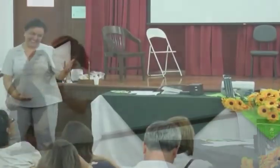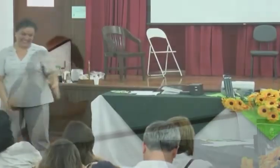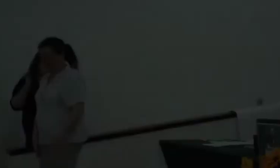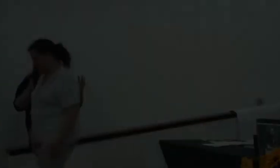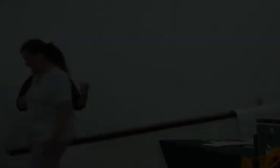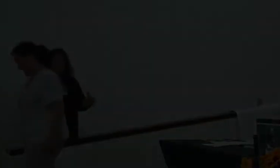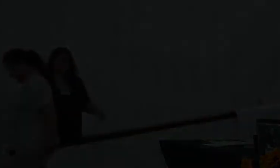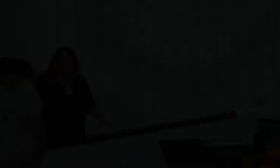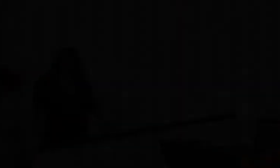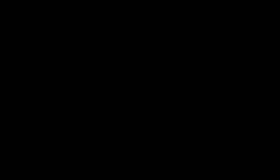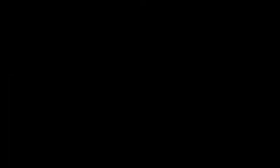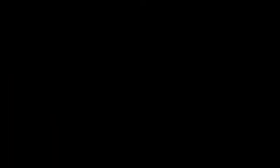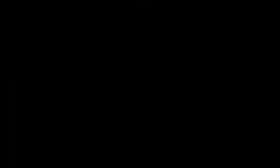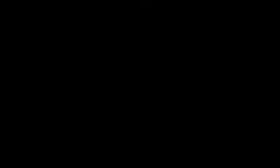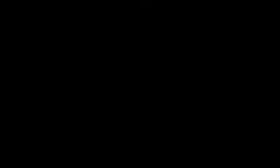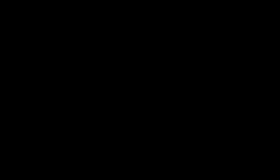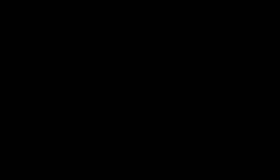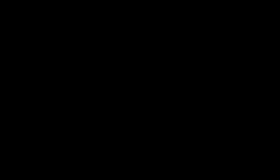sensibilidade. Obrigada, viu?